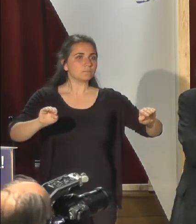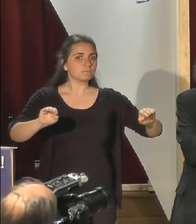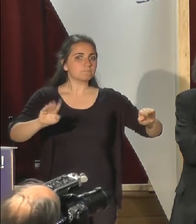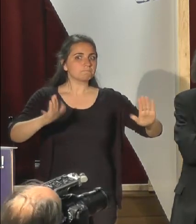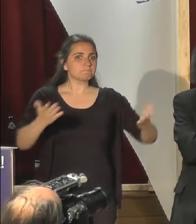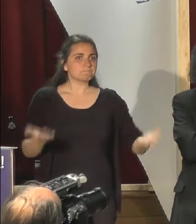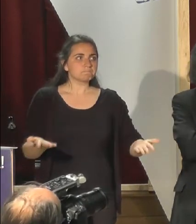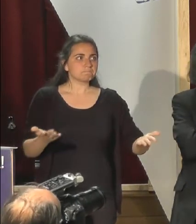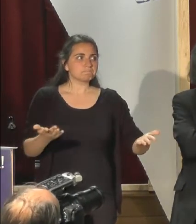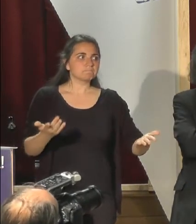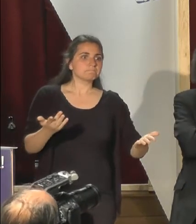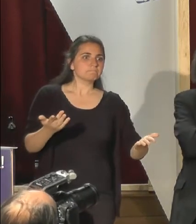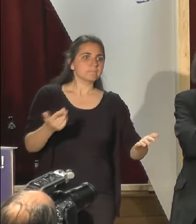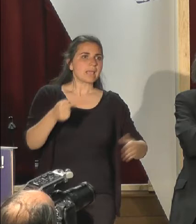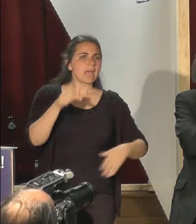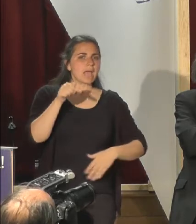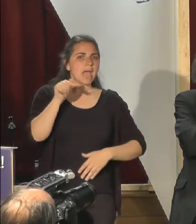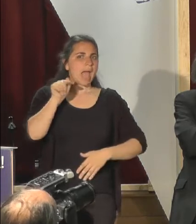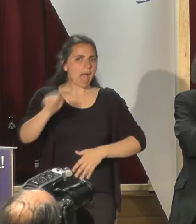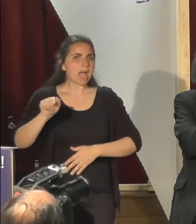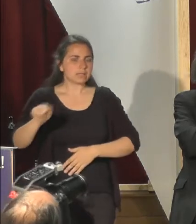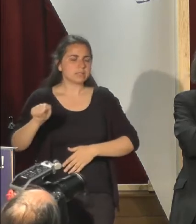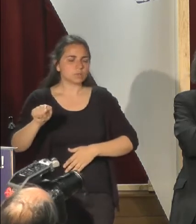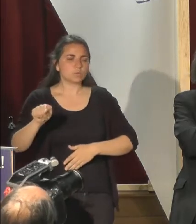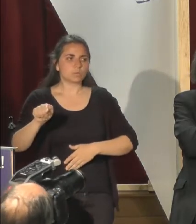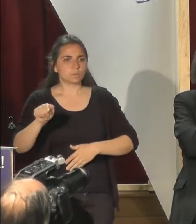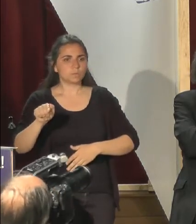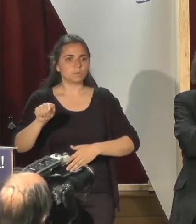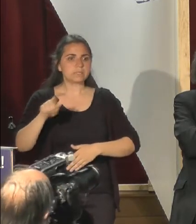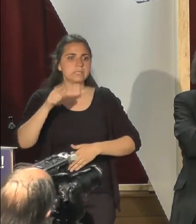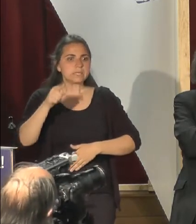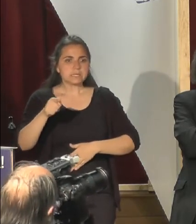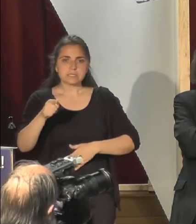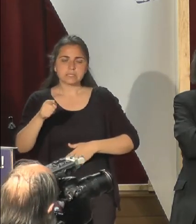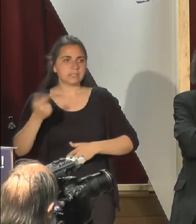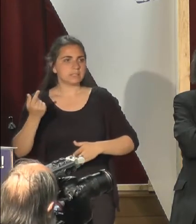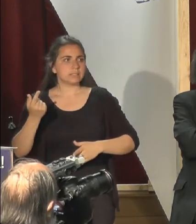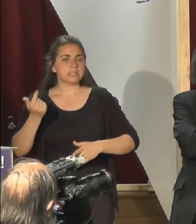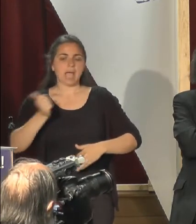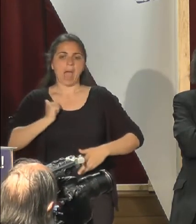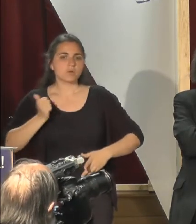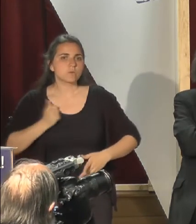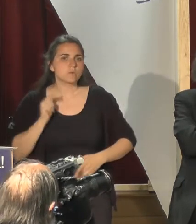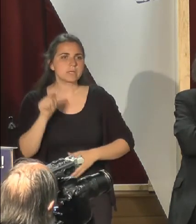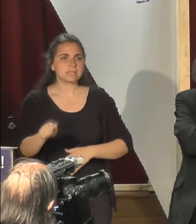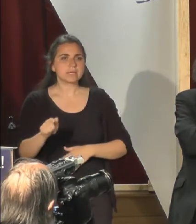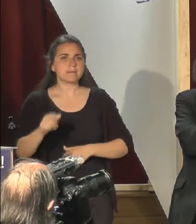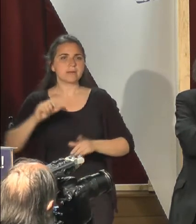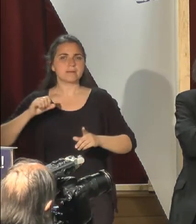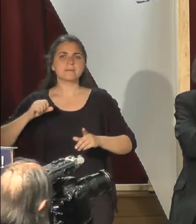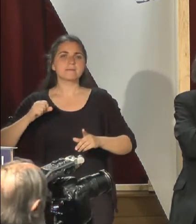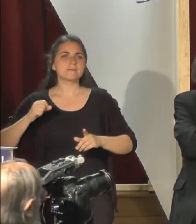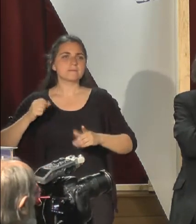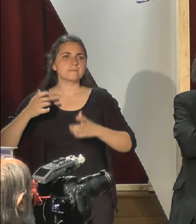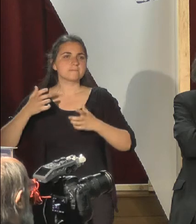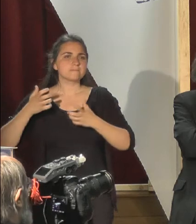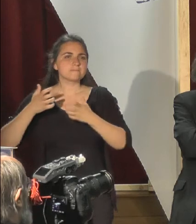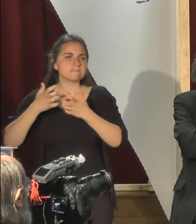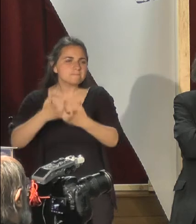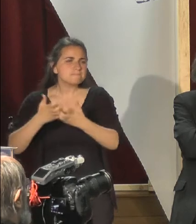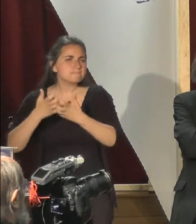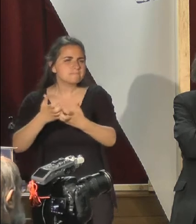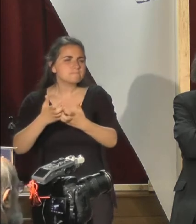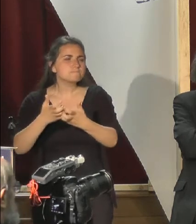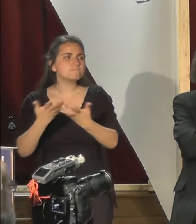cumprían, sino que violaban cada vez máis sistemáticamente eso que había